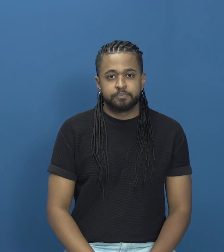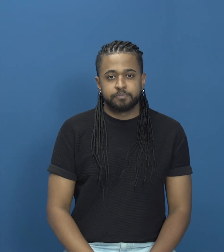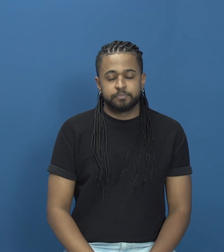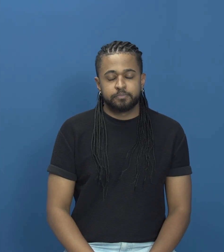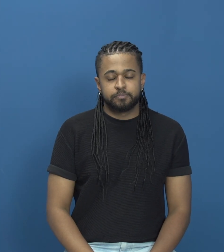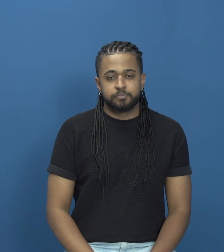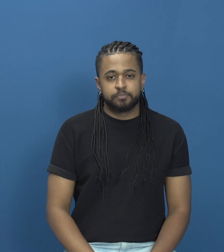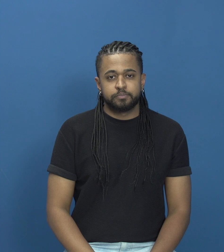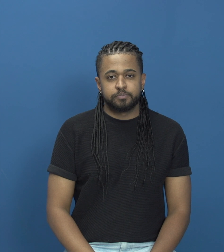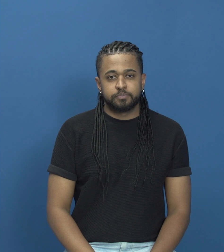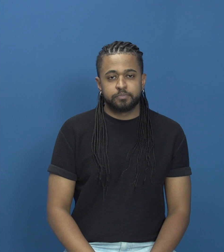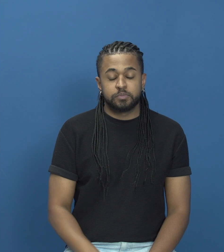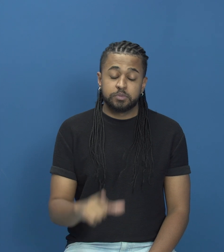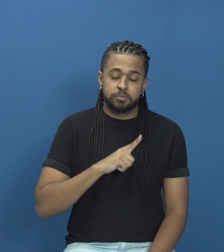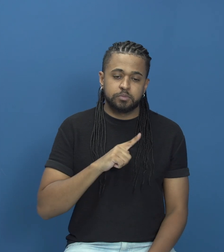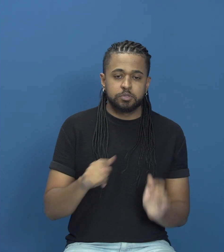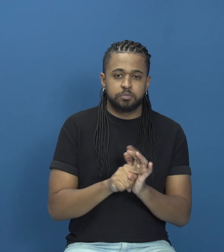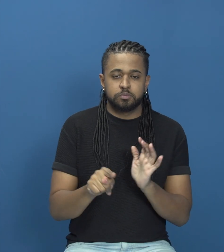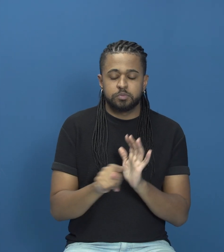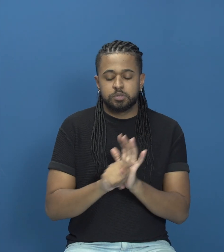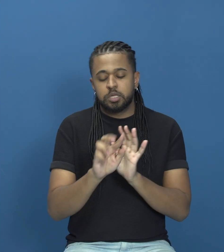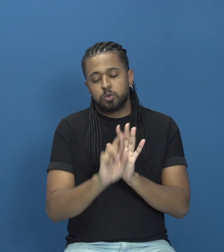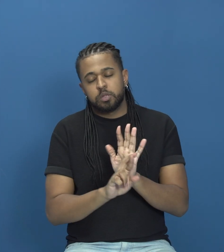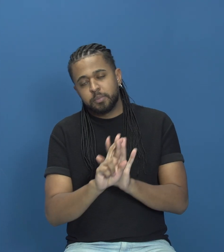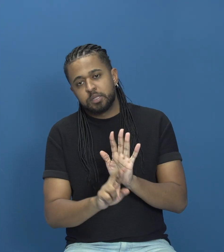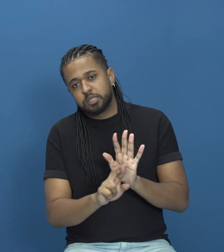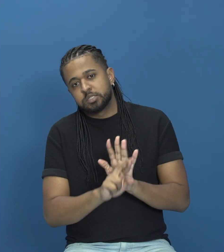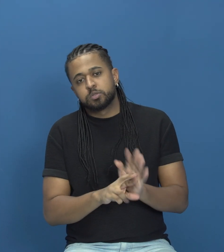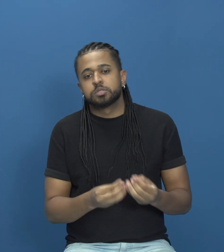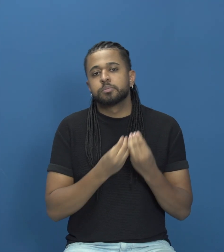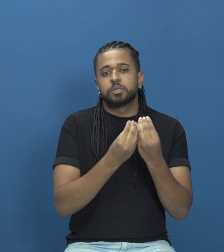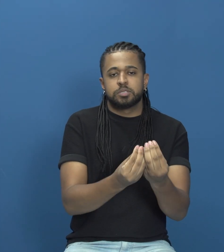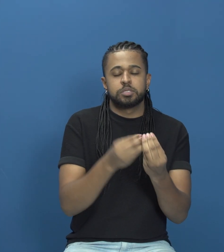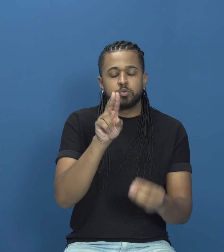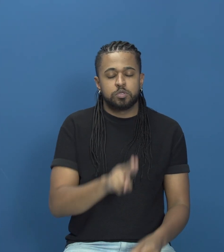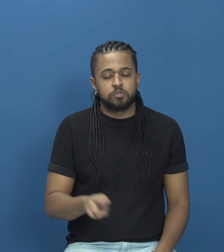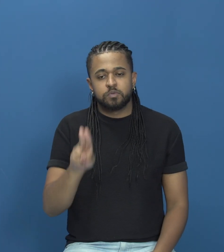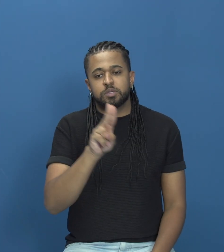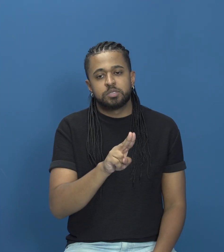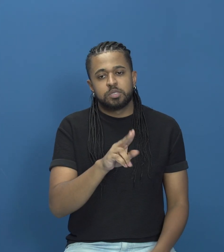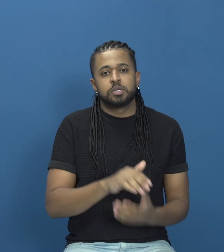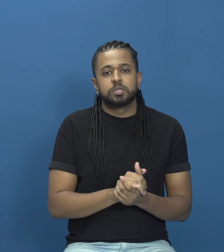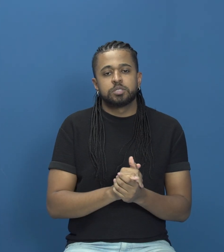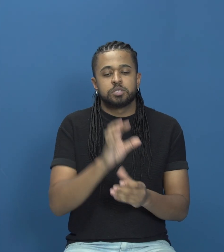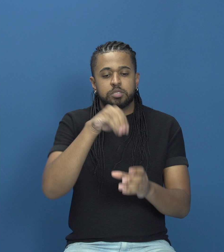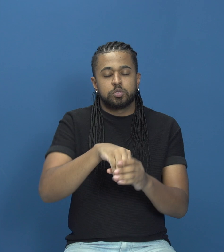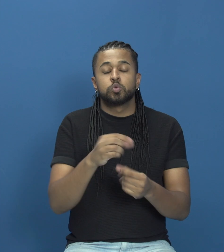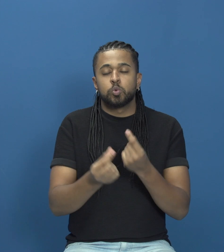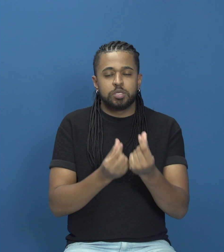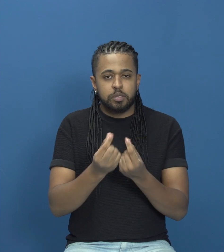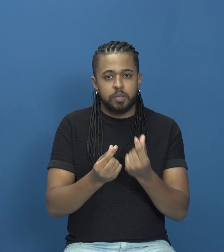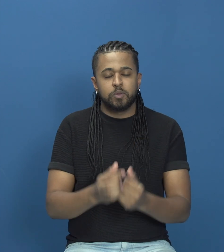PRAE, estando sujeitos às regulamentações estabelecidas pela universidade dentro do